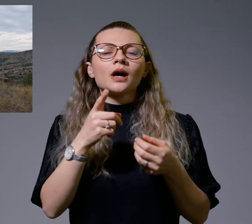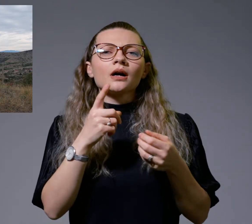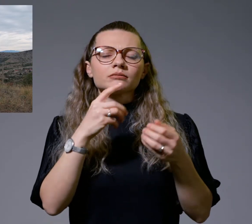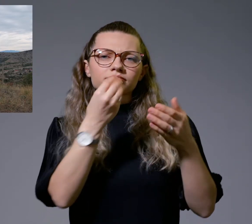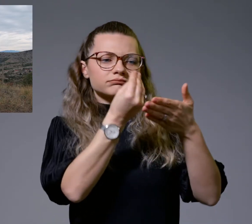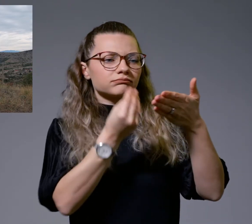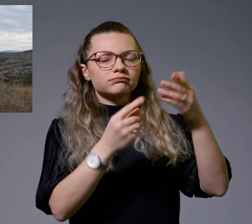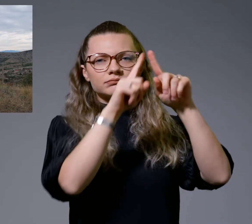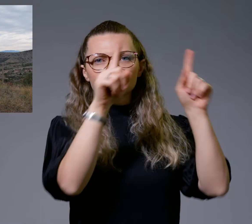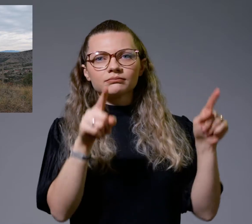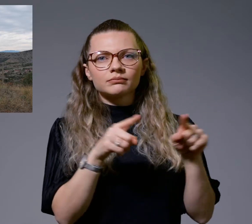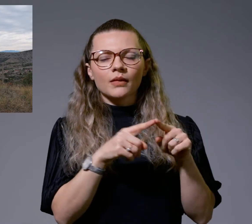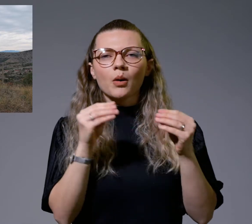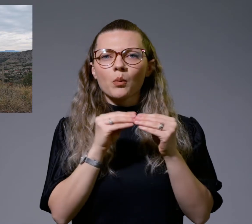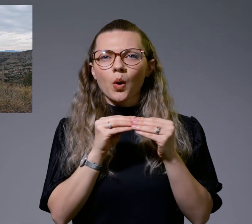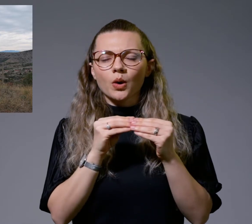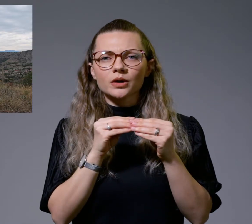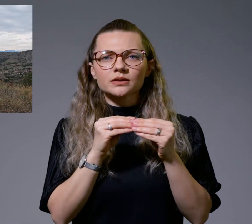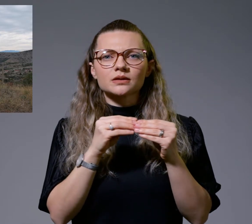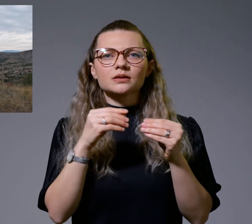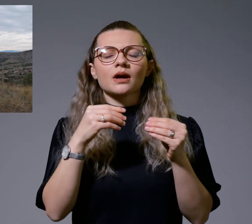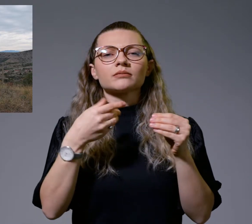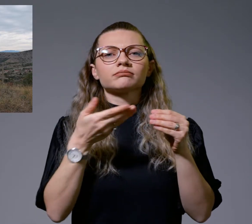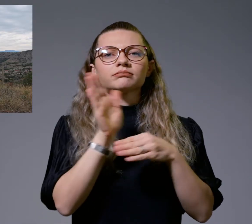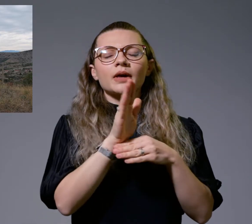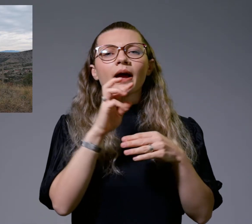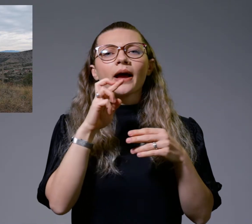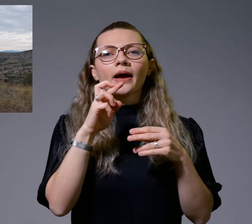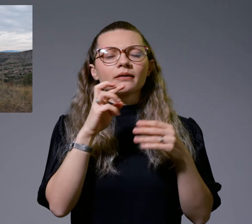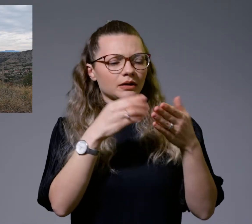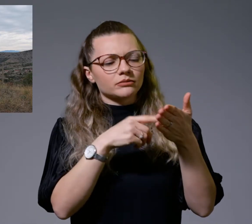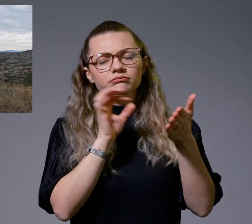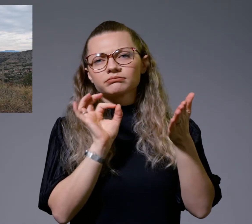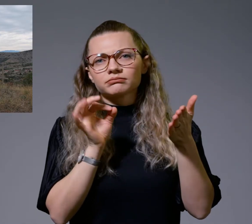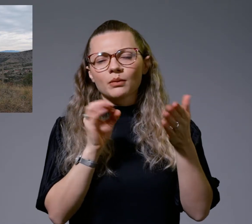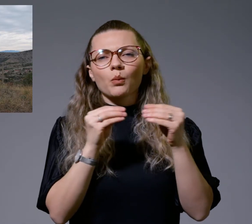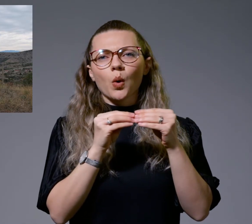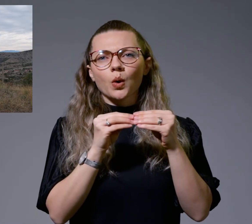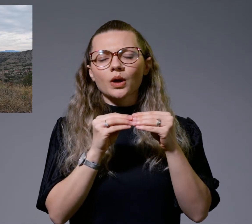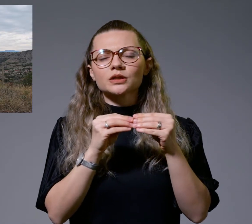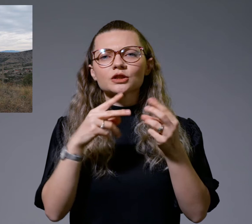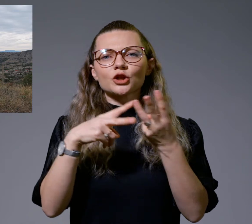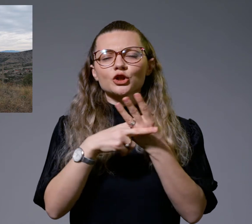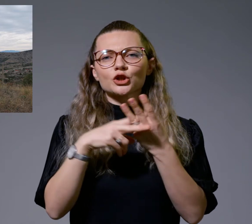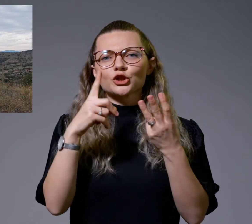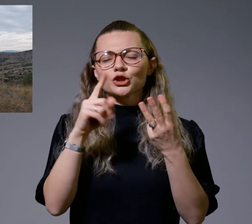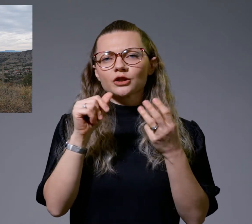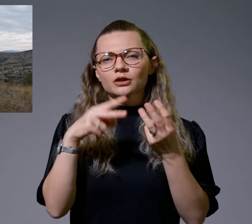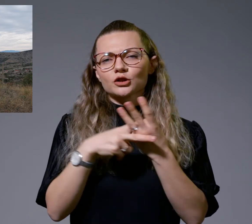Иконографскиот тип на Богородица, знамение е варијанта на Богородица ширшаја,